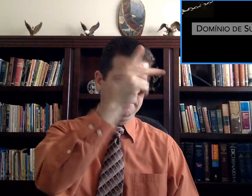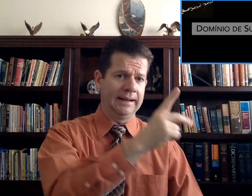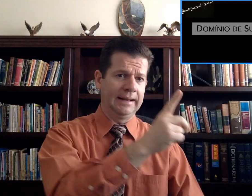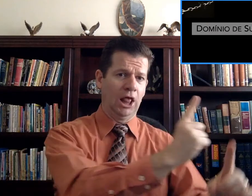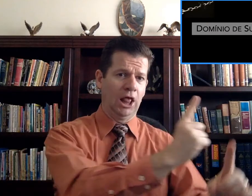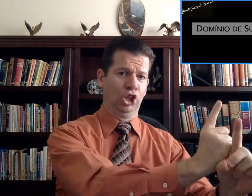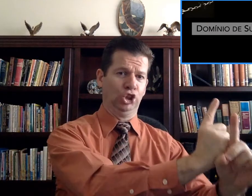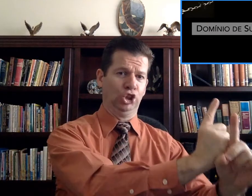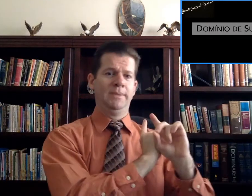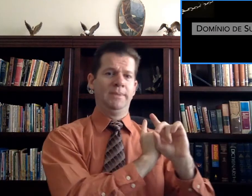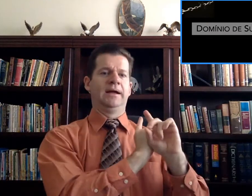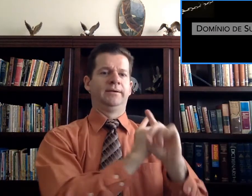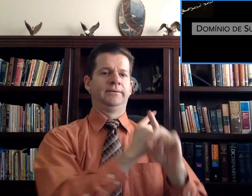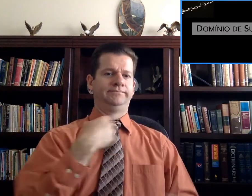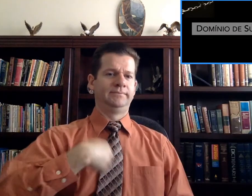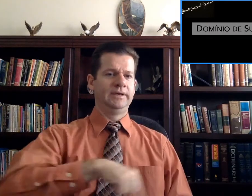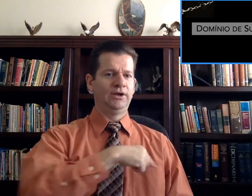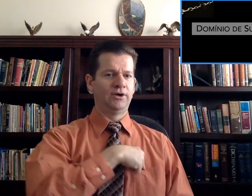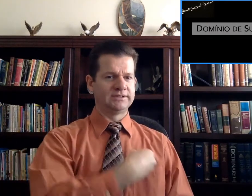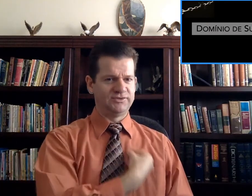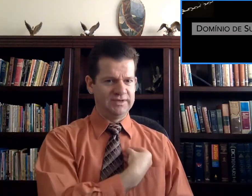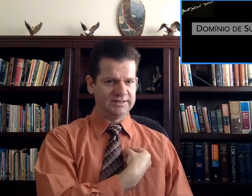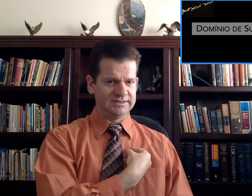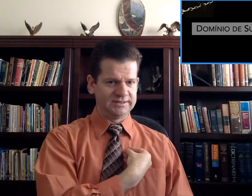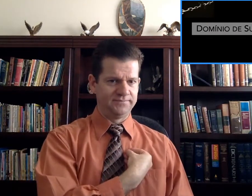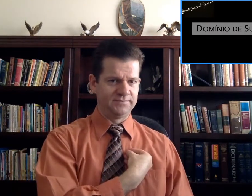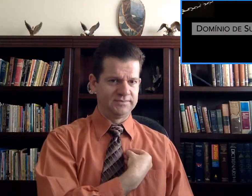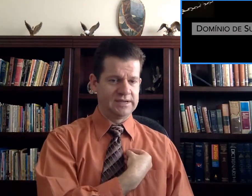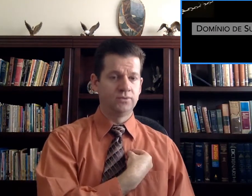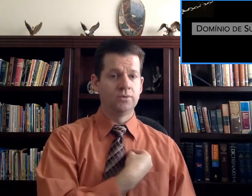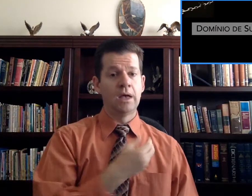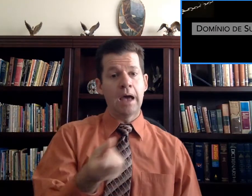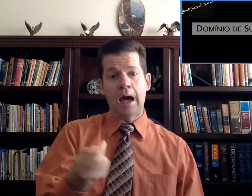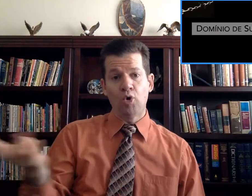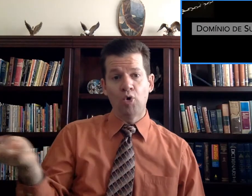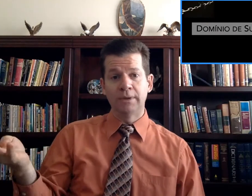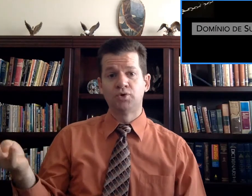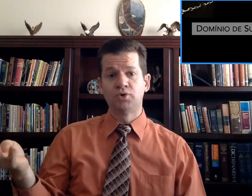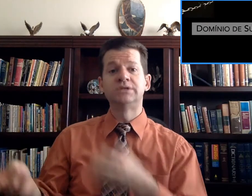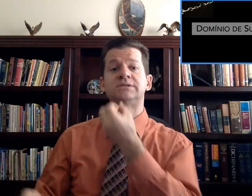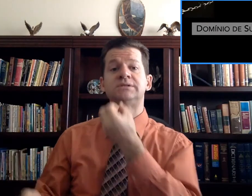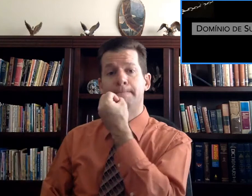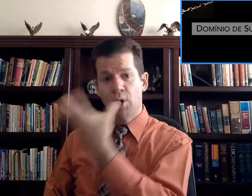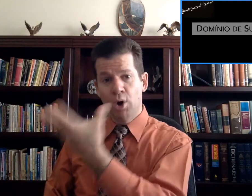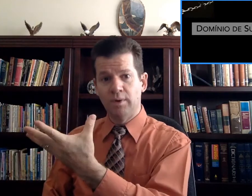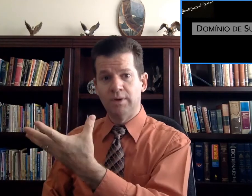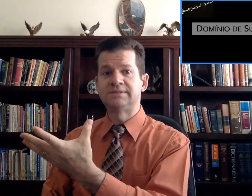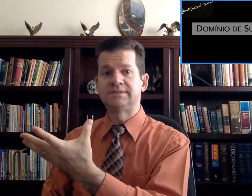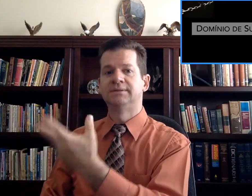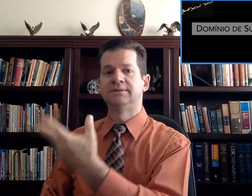para dominar em nossas vidas, certo? Algumas coisas boas